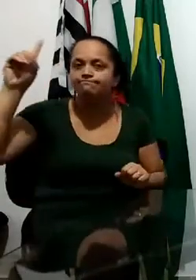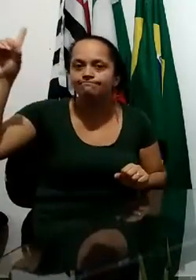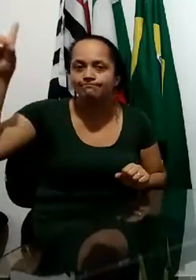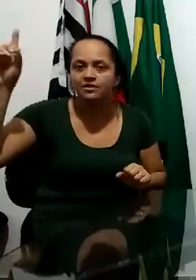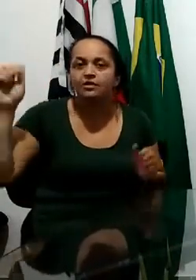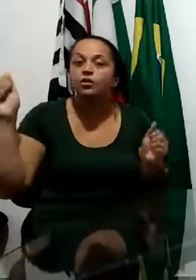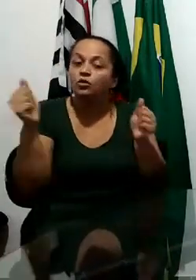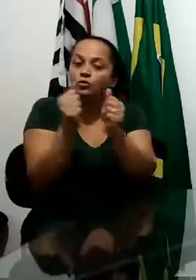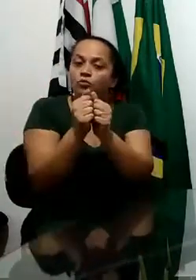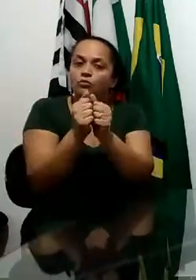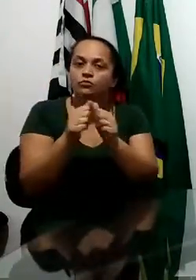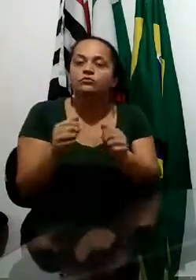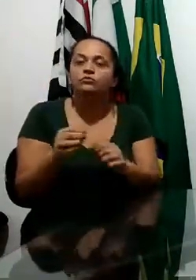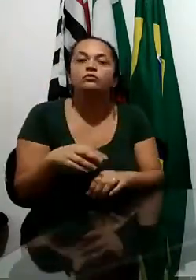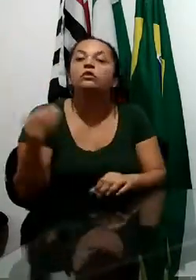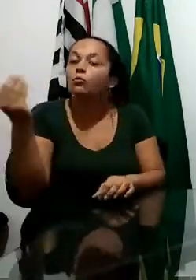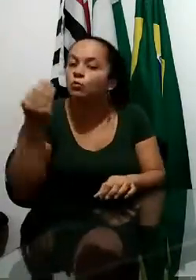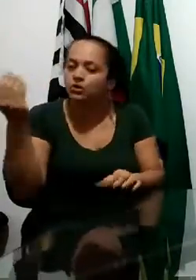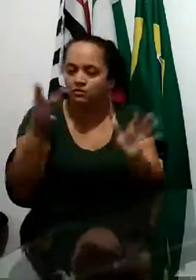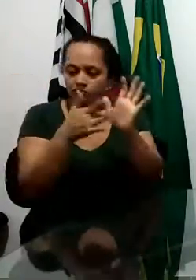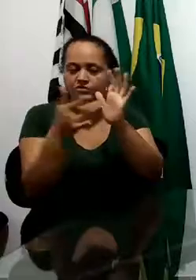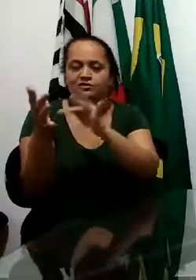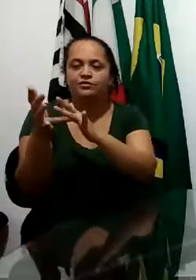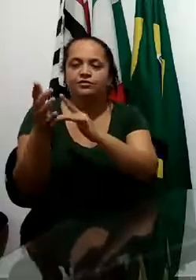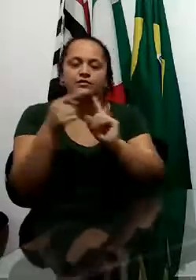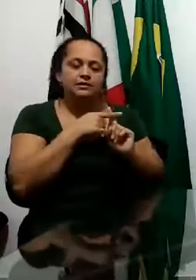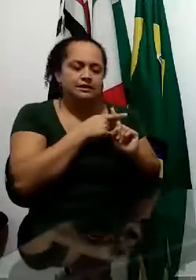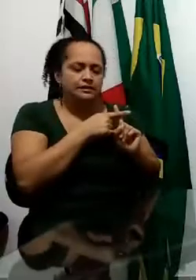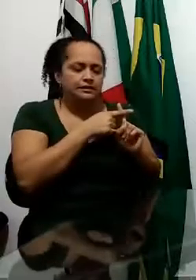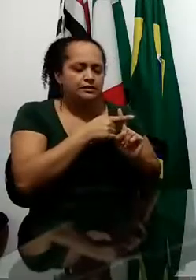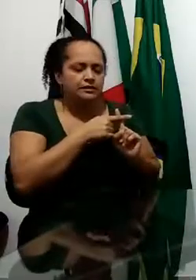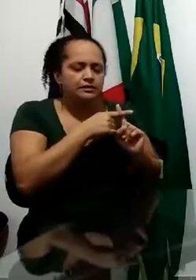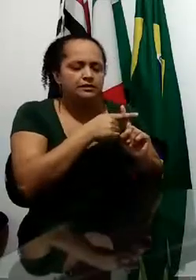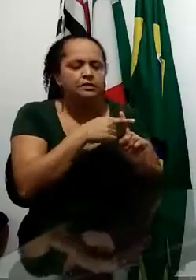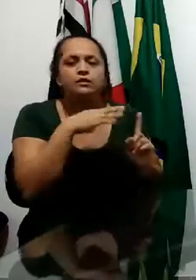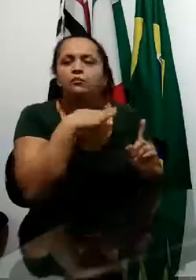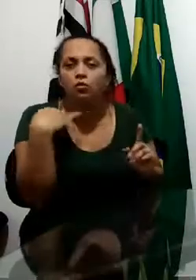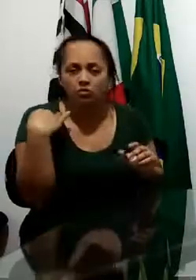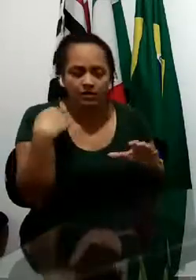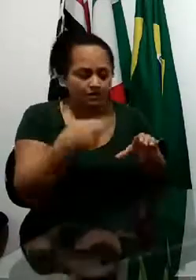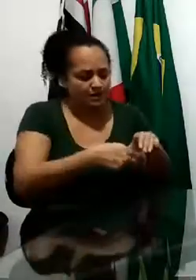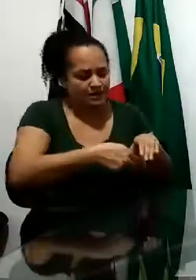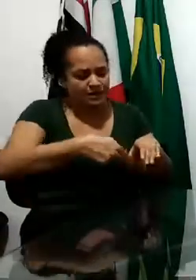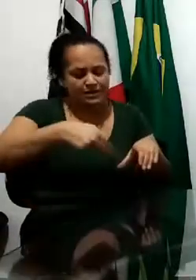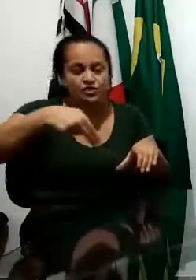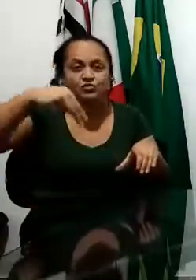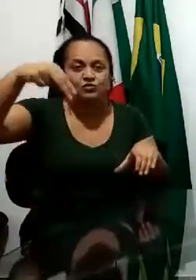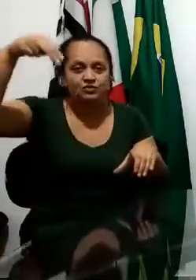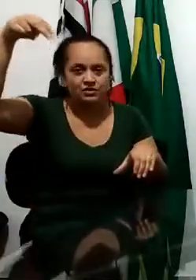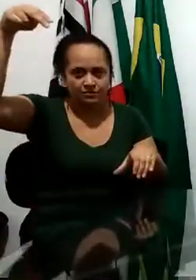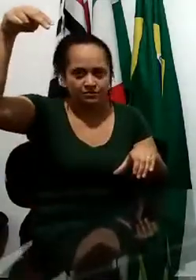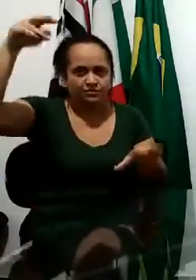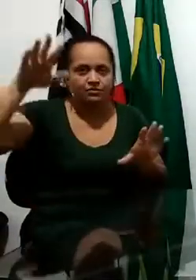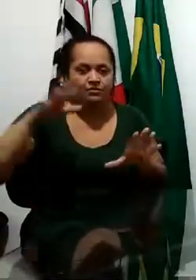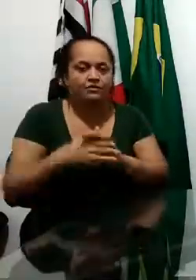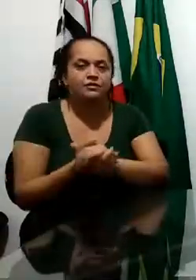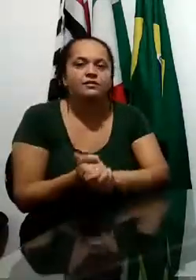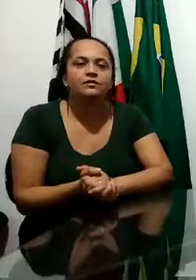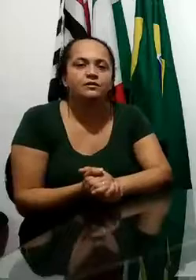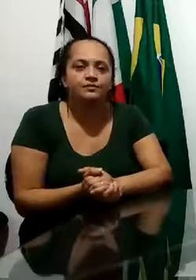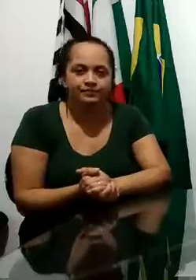Jesus, ele morreu na cruz e subiu aos céus antes de voltar